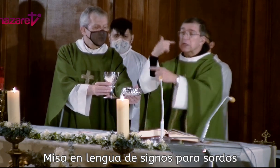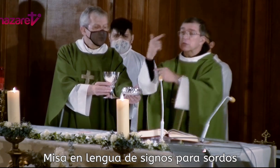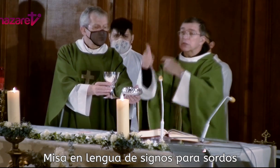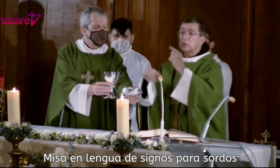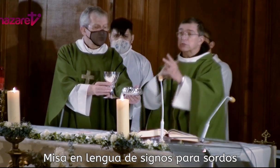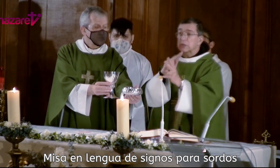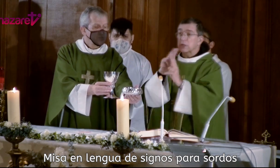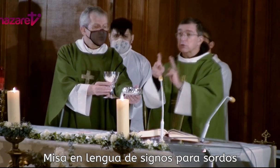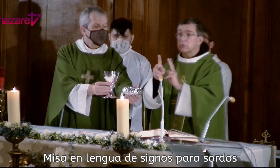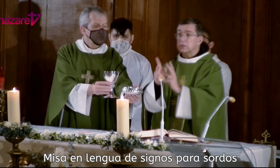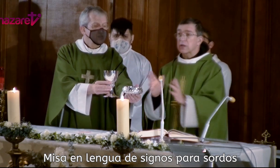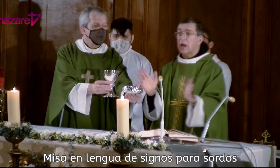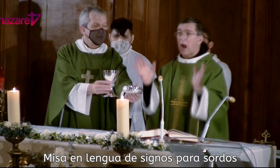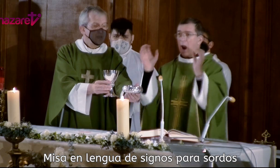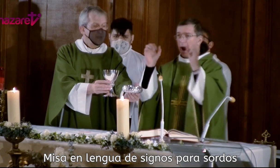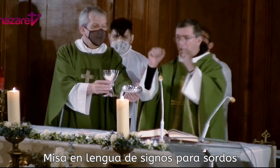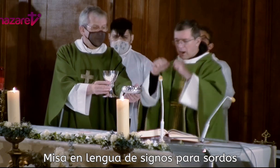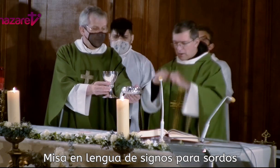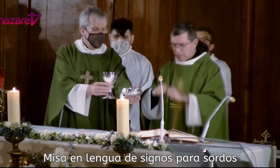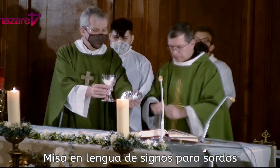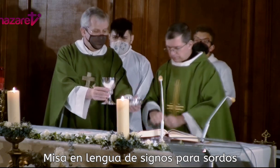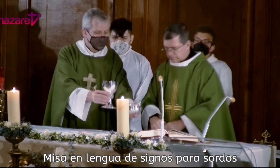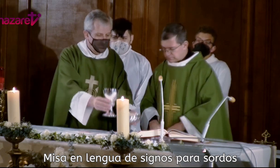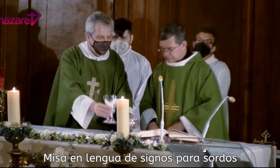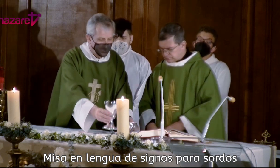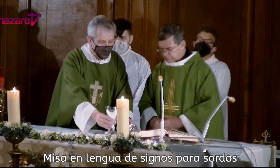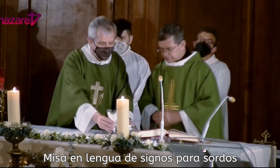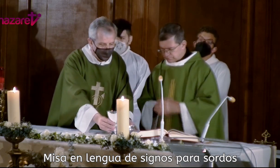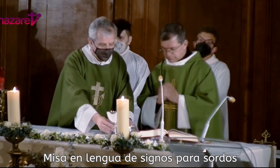de los siglos. Amén.